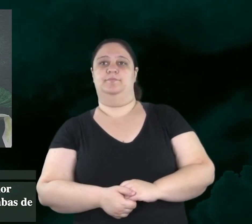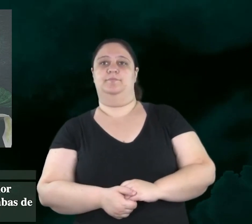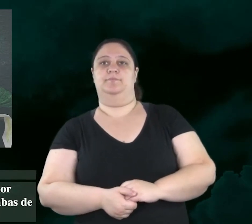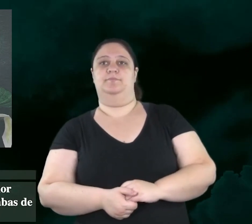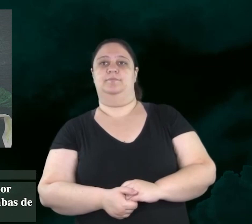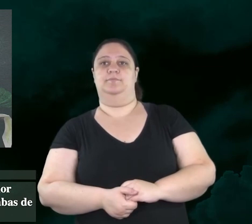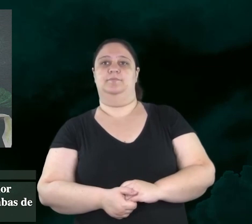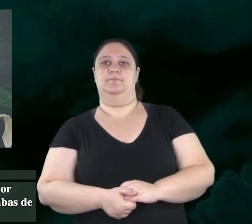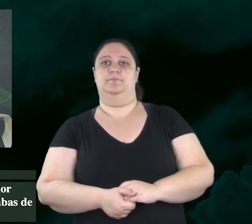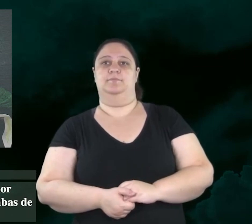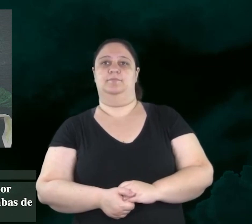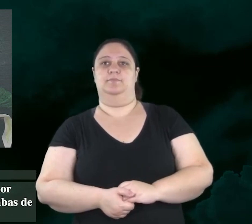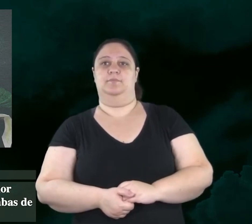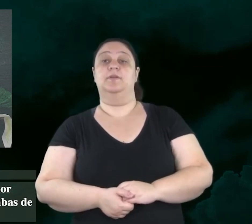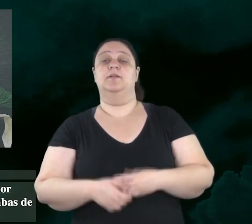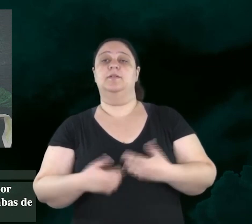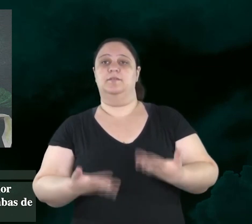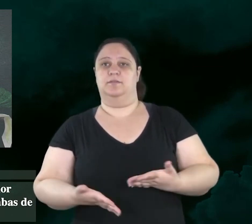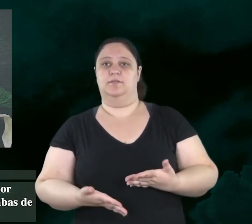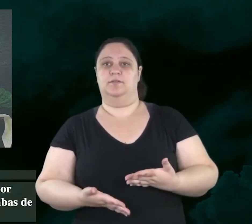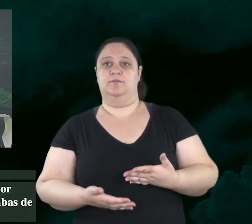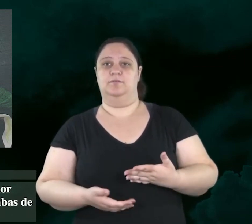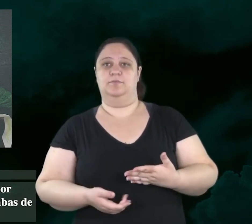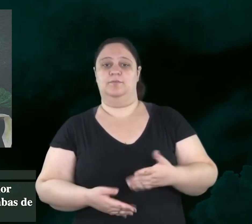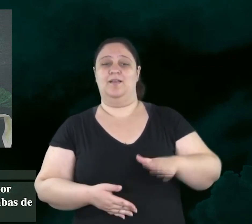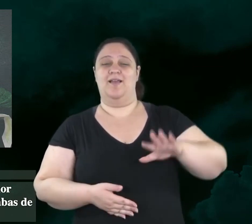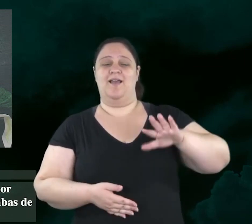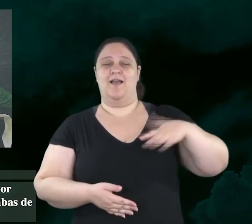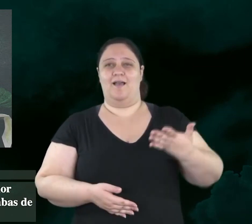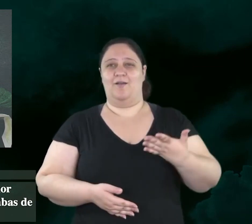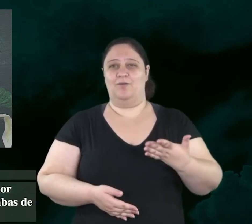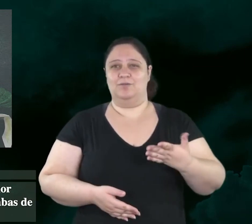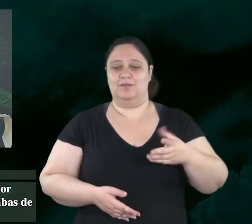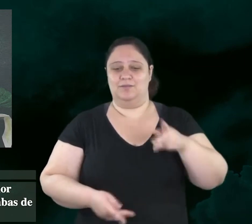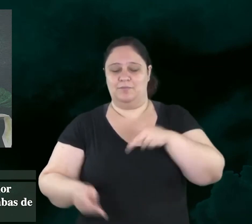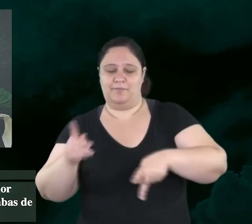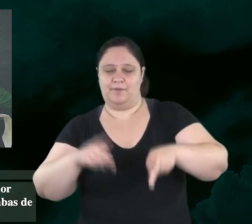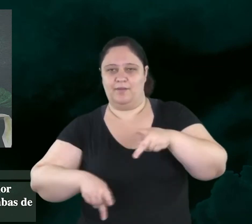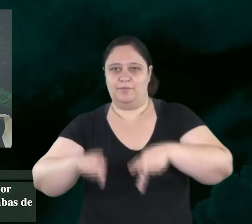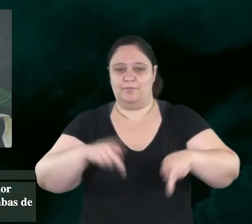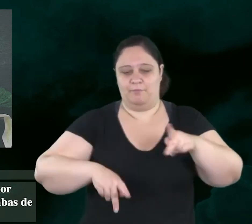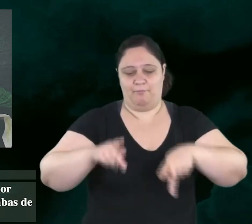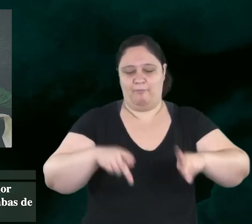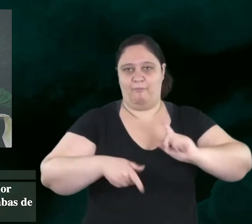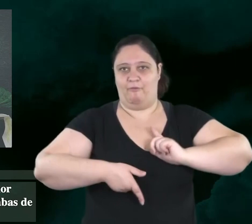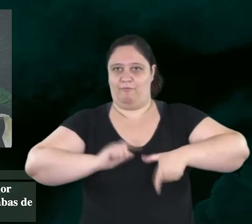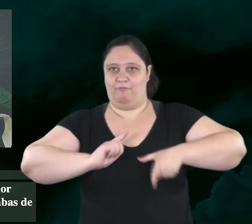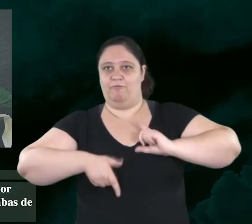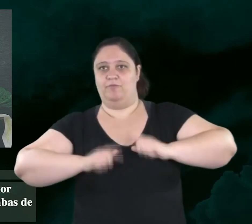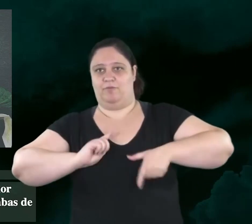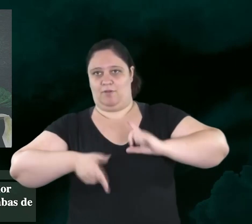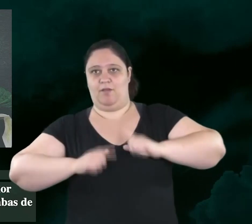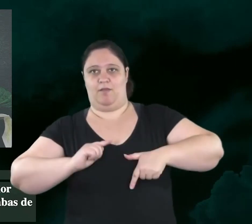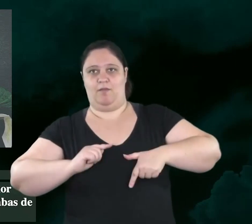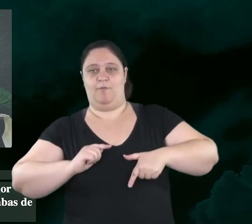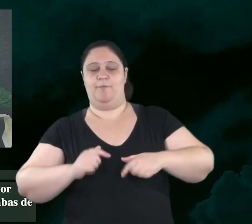A situação entre o povo de Israel, principalmente no reino de Judá,